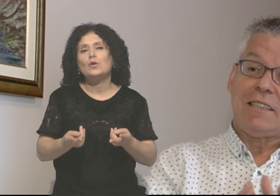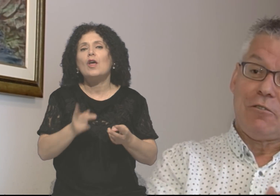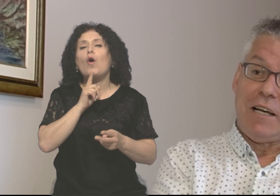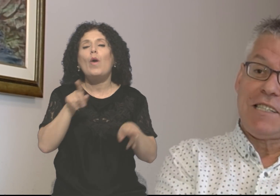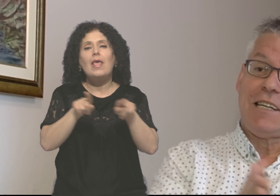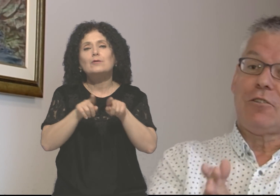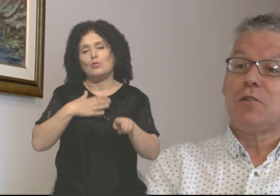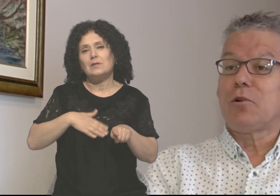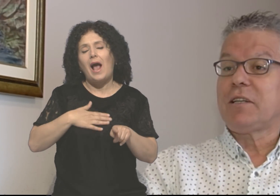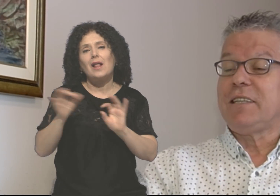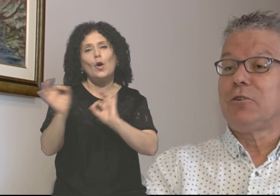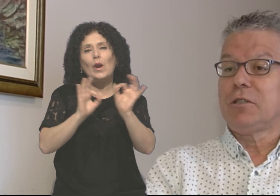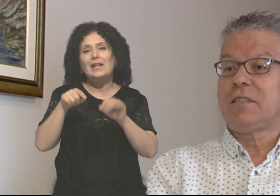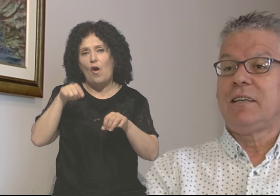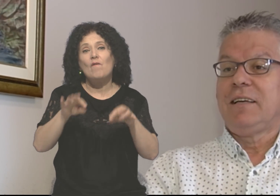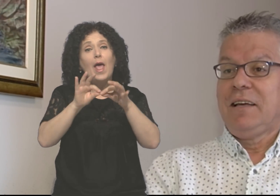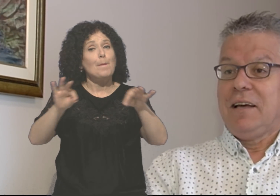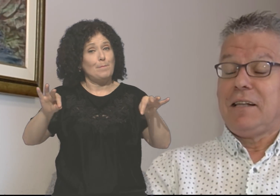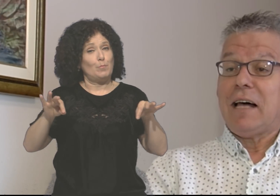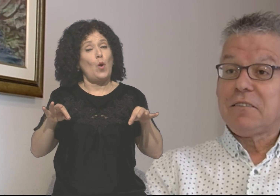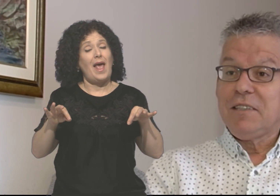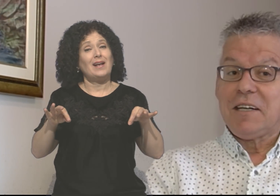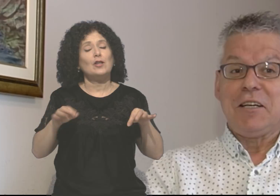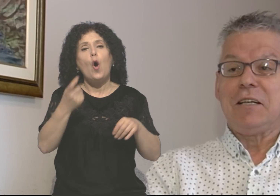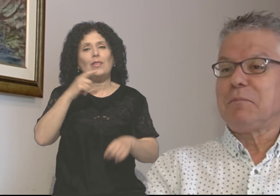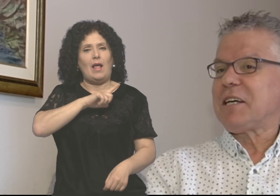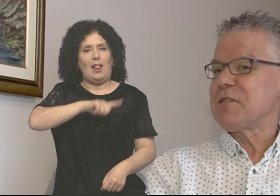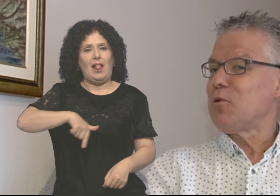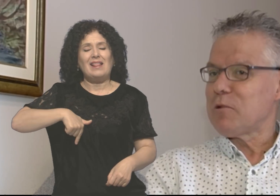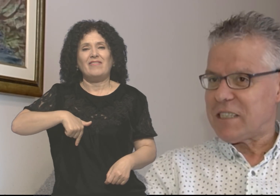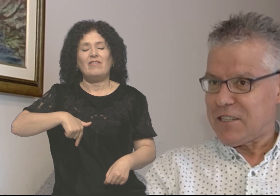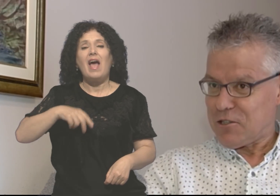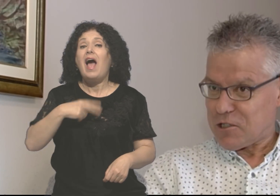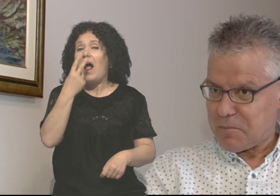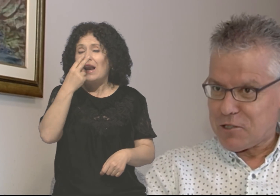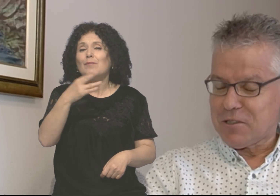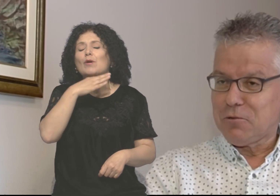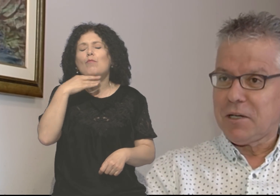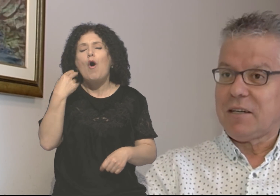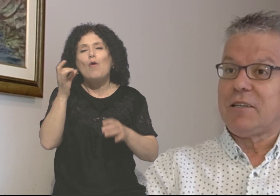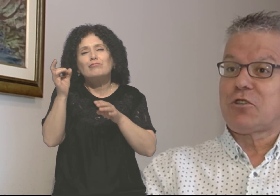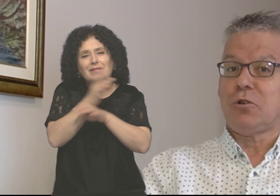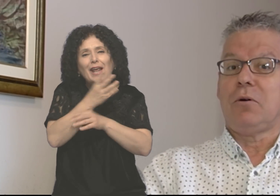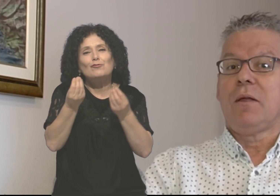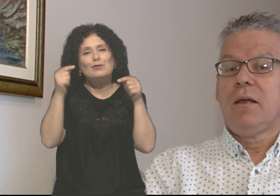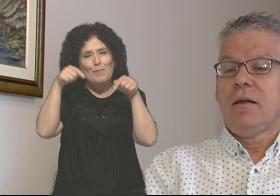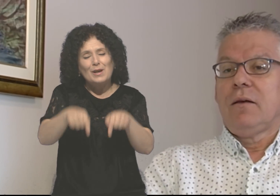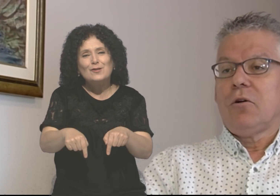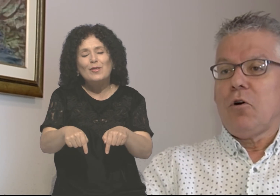исто сакаат да го реализираат овој проект и од Латвија и гледам дека се многу среќни што се присутни тука и